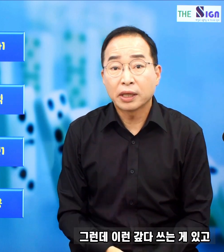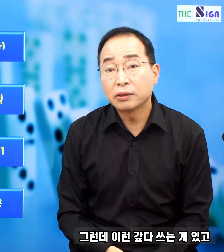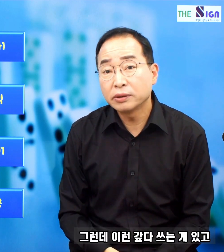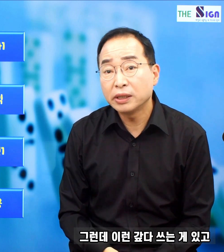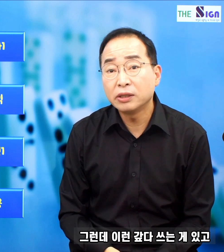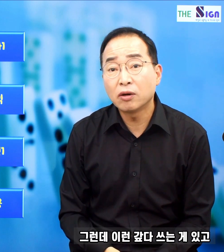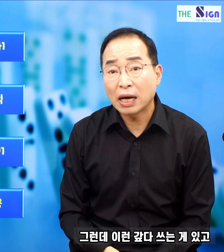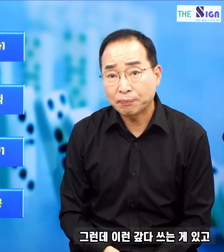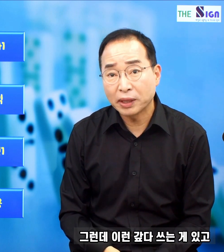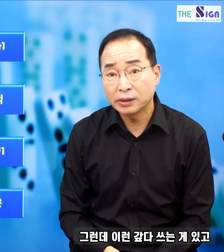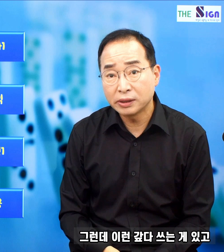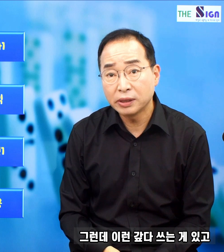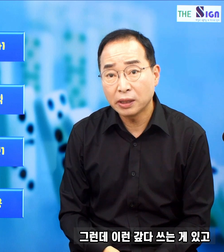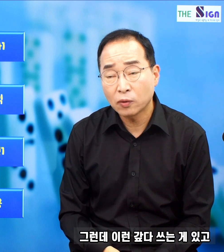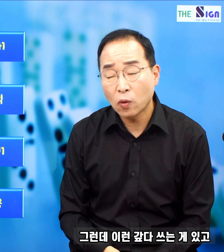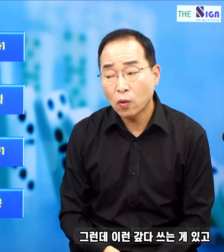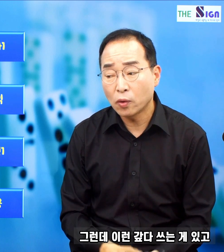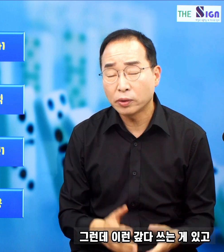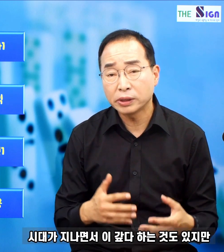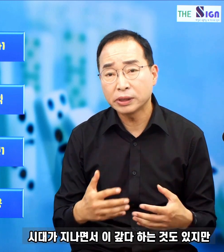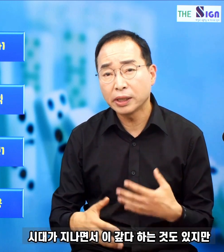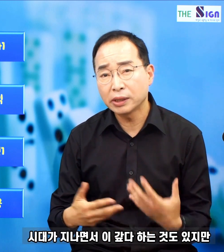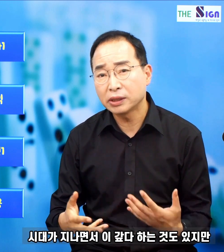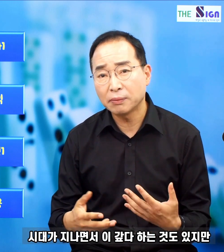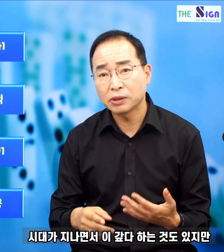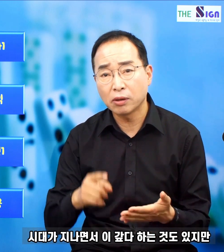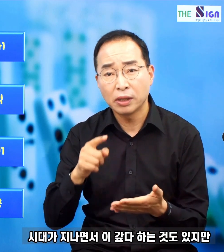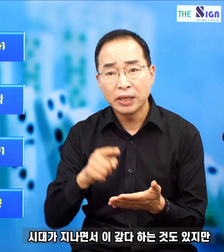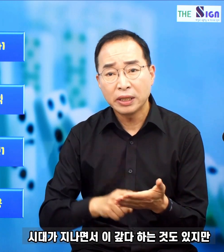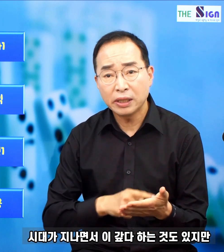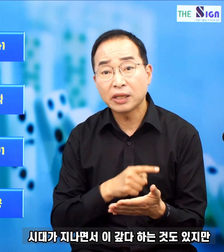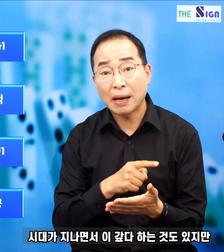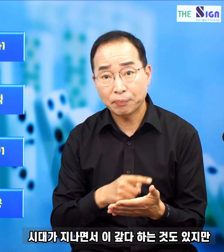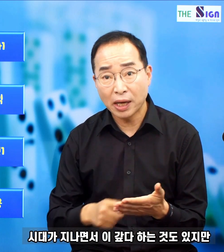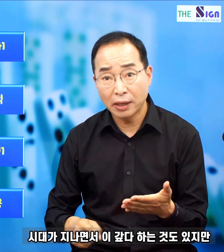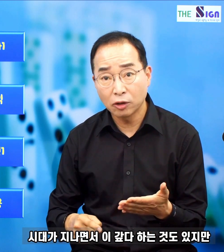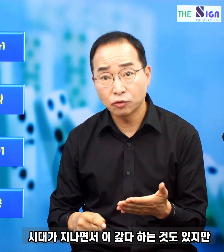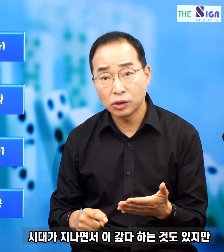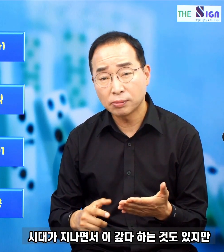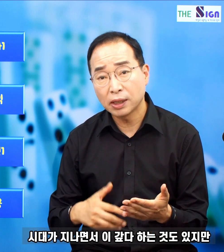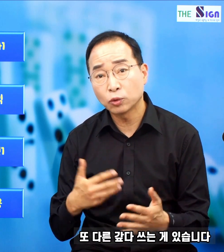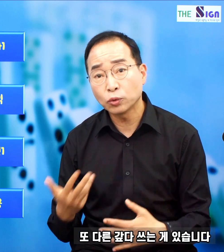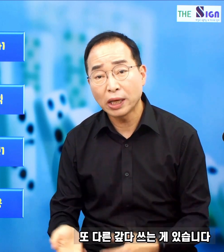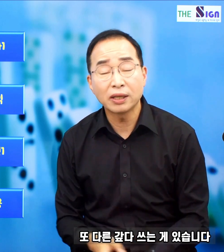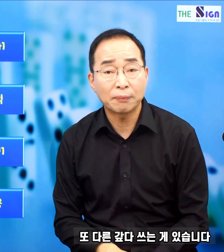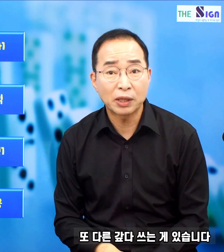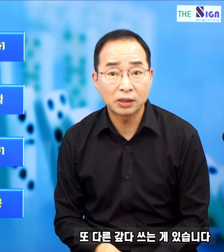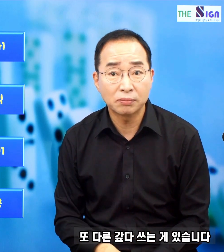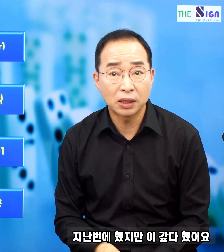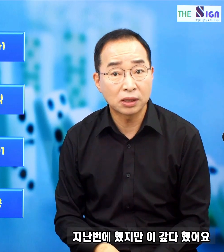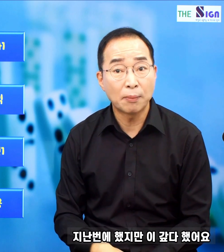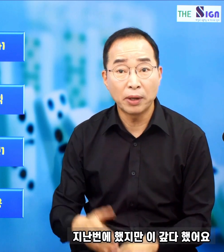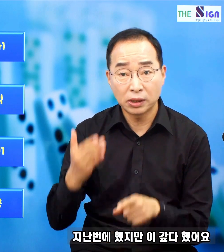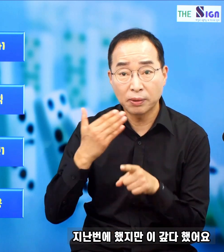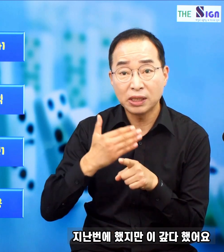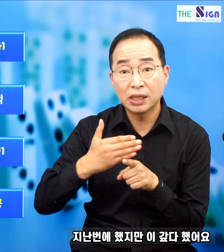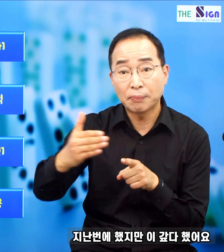그런데 이런 갚다를 쓰는 게 있고, 시대가 지나면서 이 갚다 하는 것도 있지만 또 다른 갚다를 씁니다. 지난번에 했지만 이 갚다를